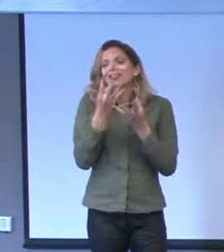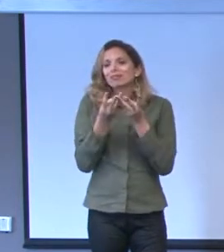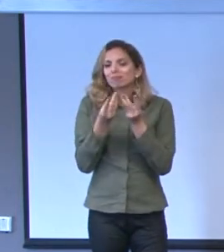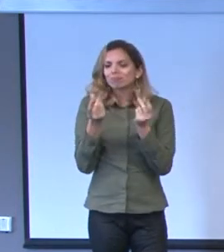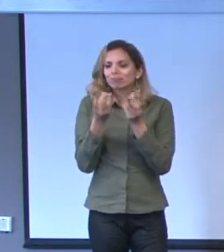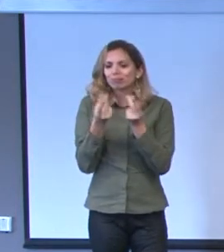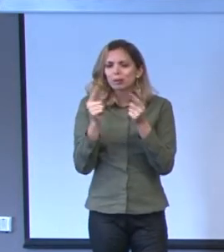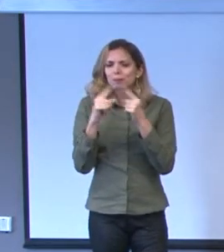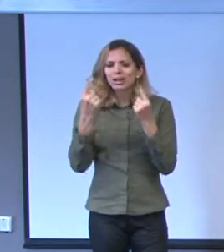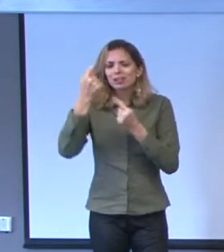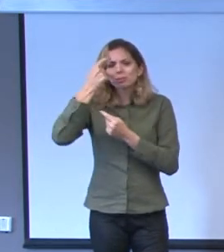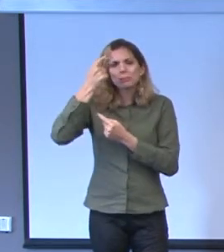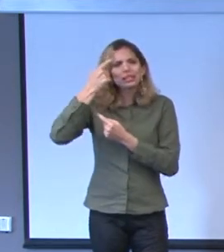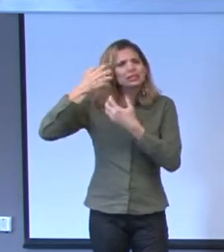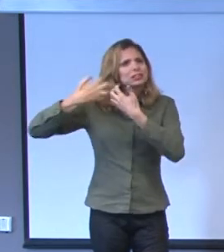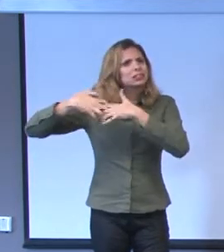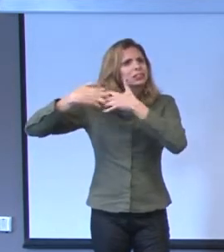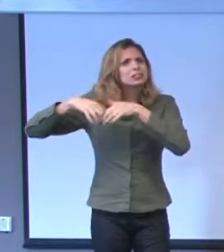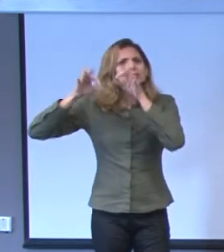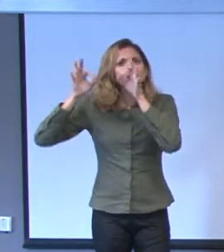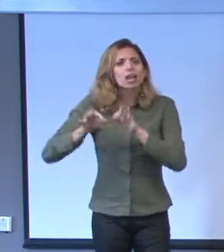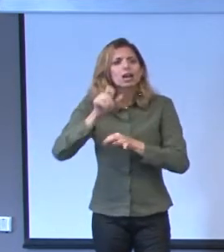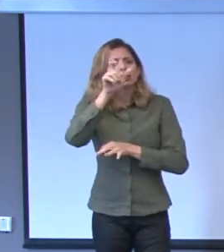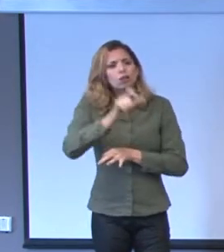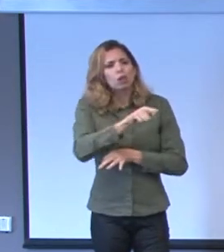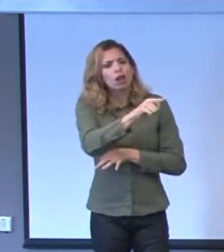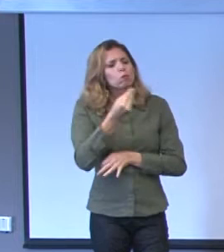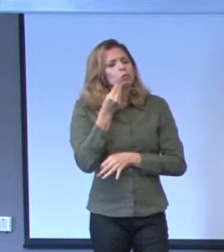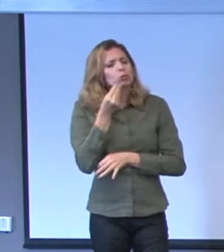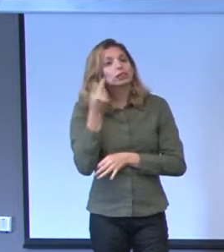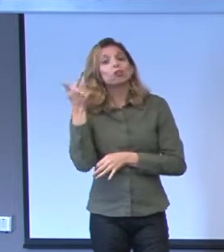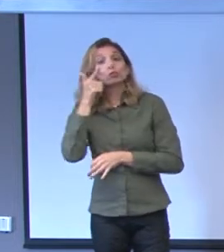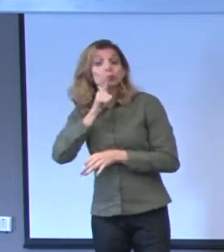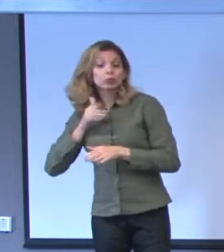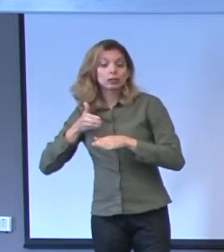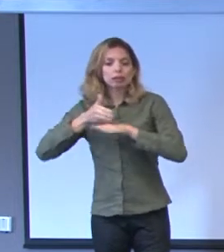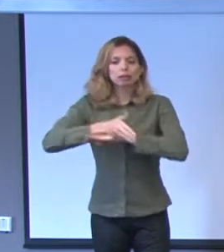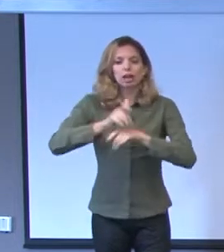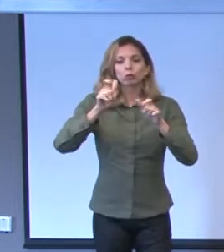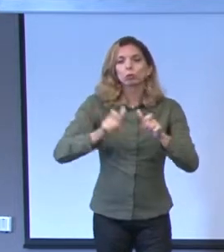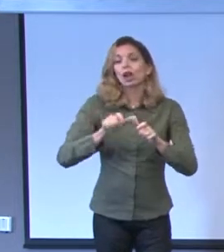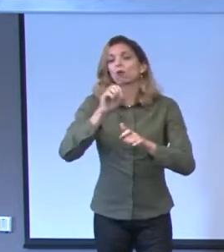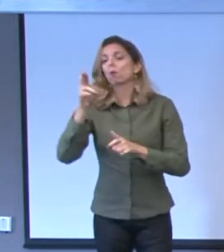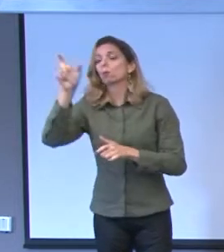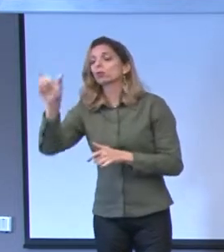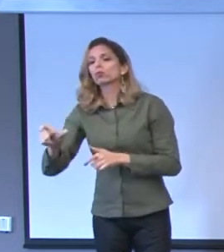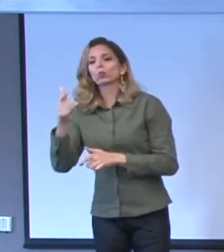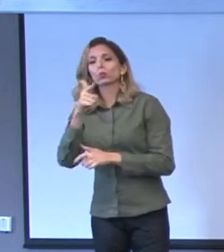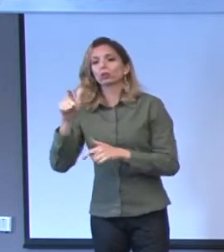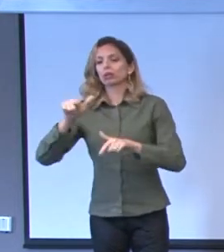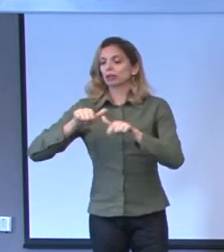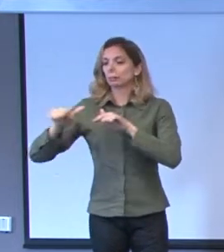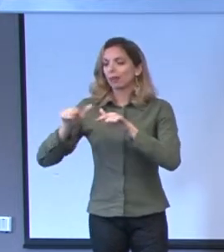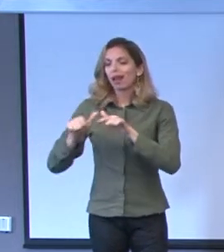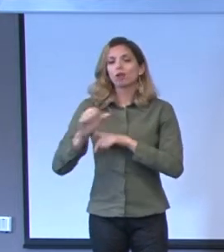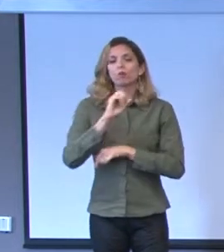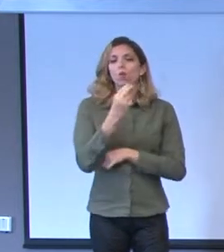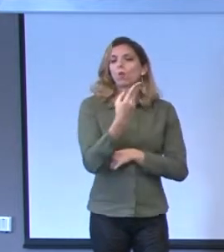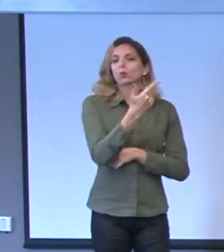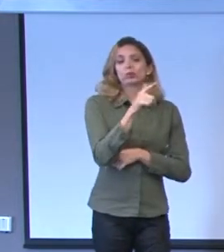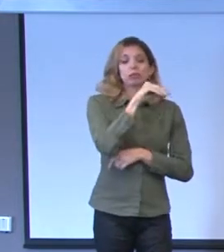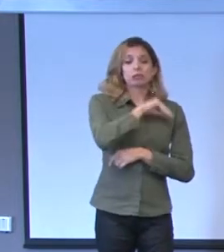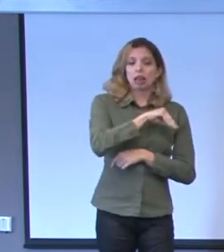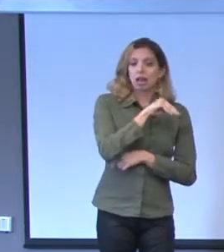mobilidade social, é você oferecer oportunidades para aquela pessoa que está ali sem emprego, numa situação sem renda, para que ela